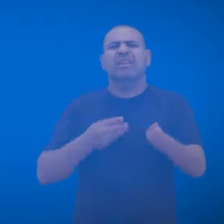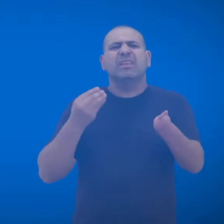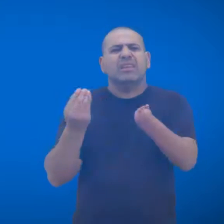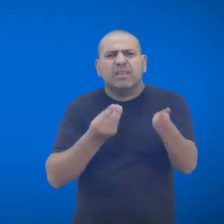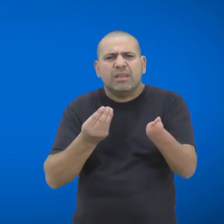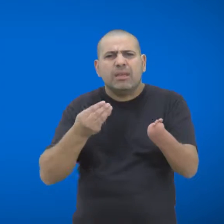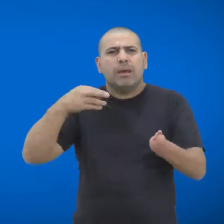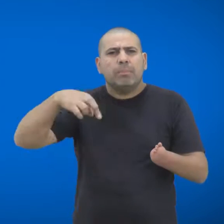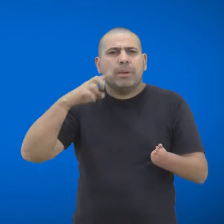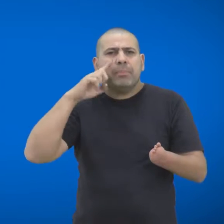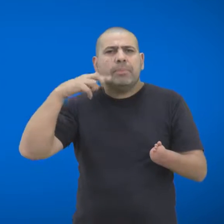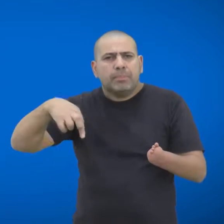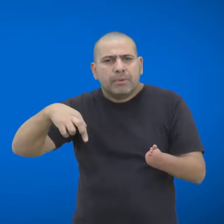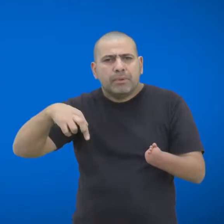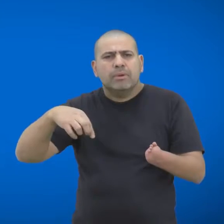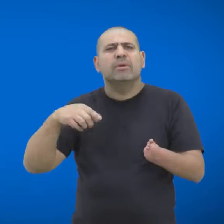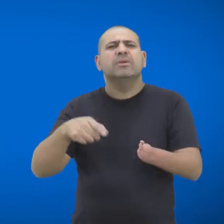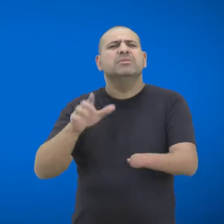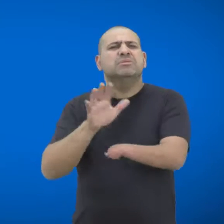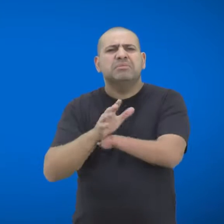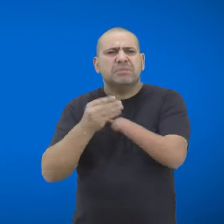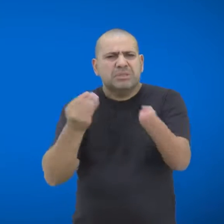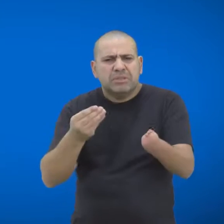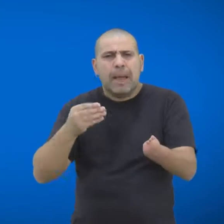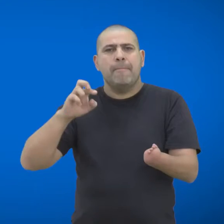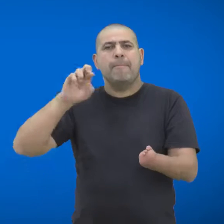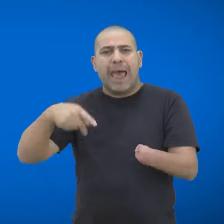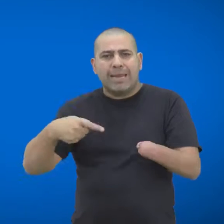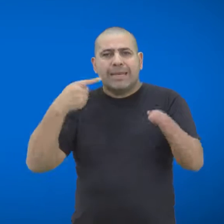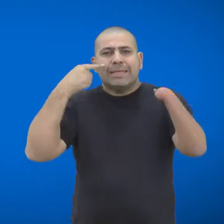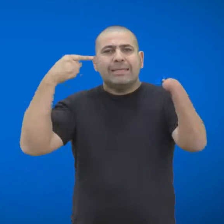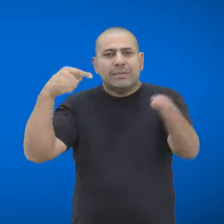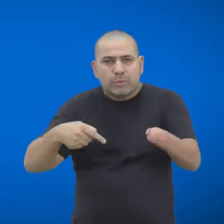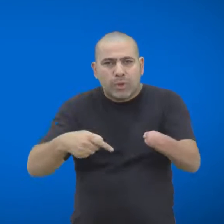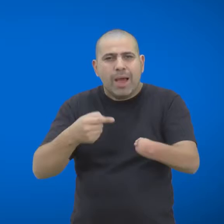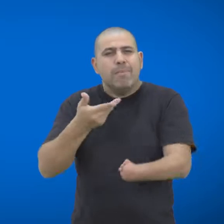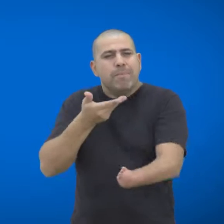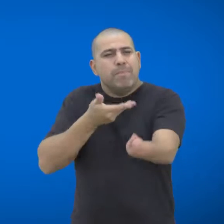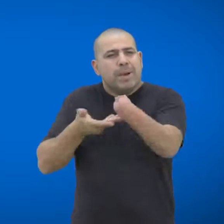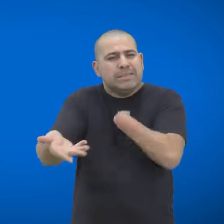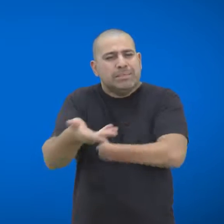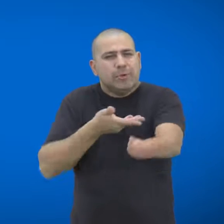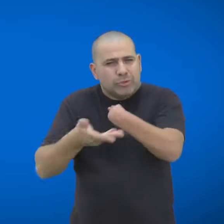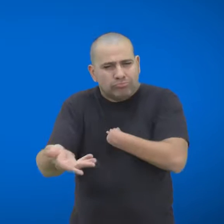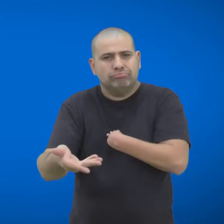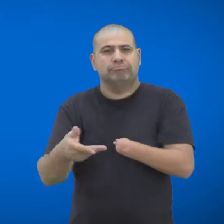qué es el pib el plan institucional participativo